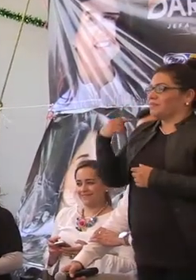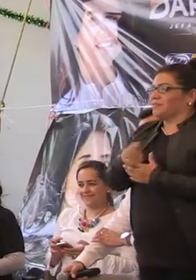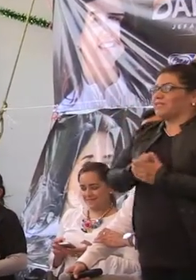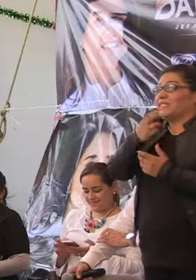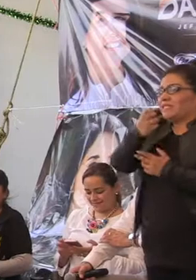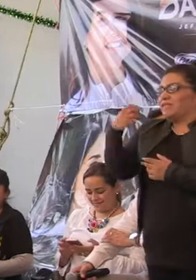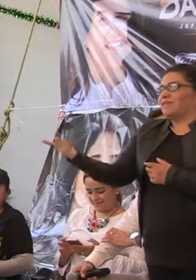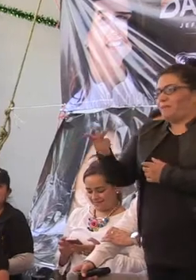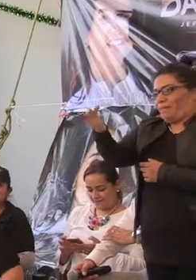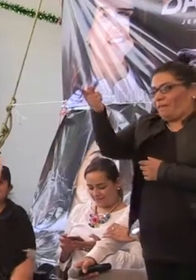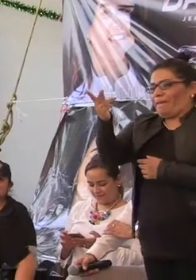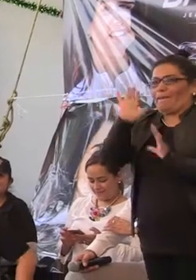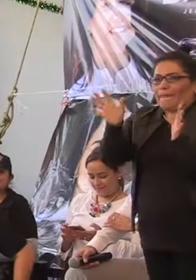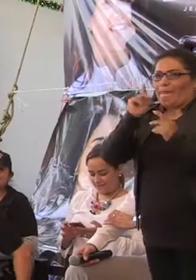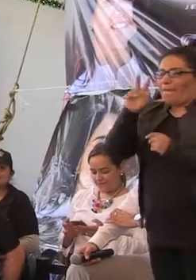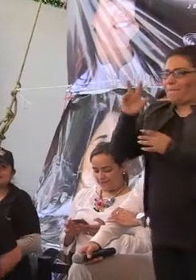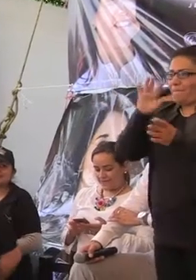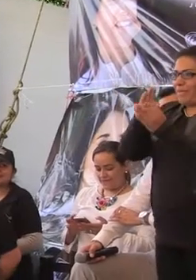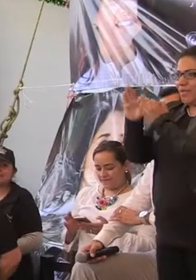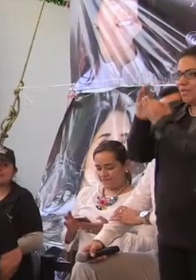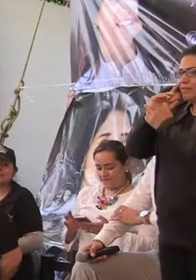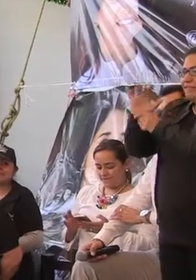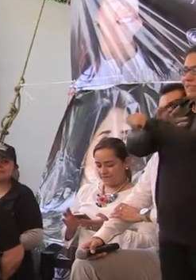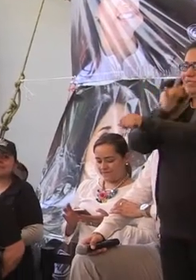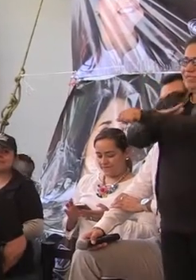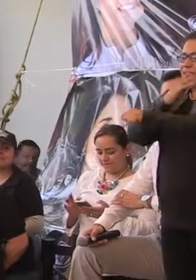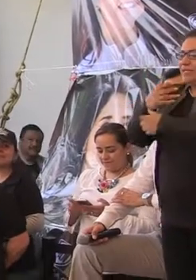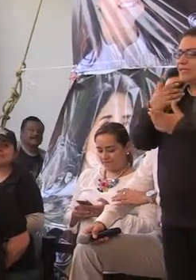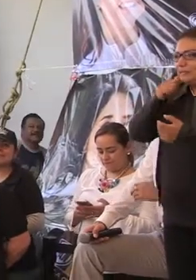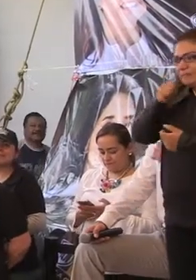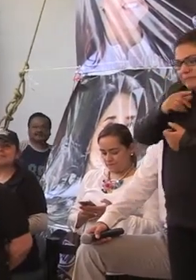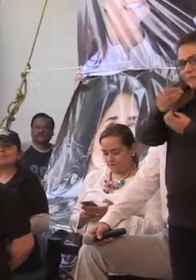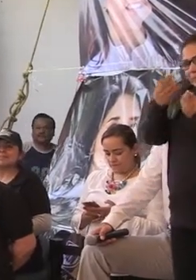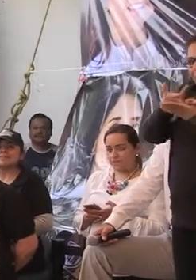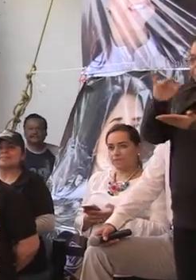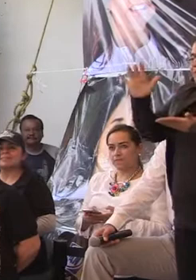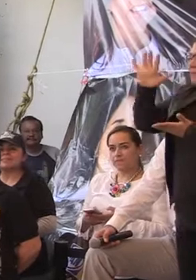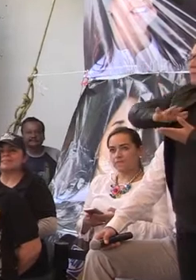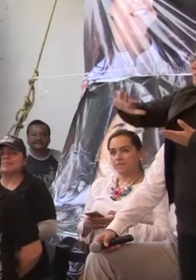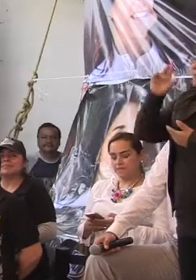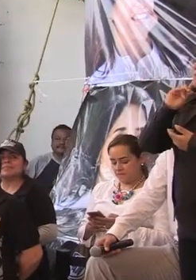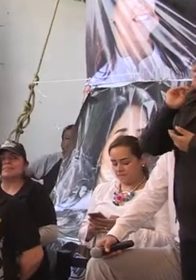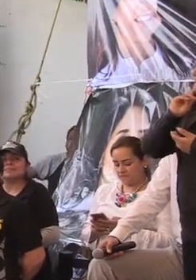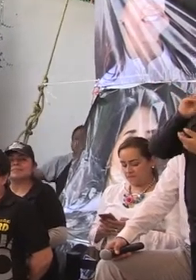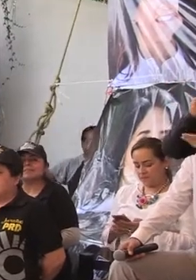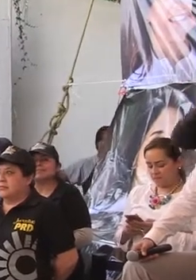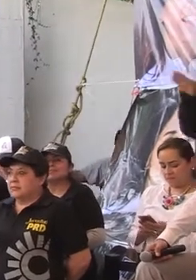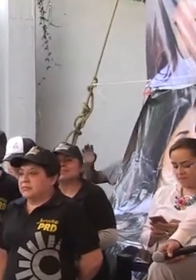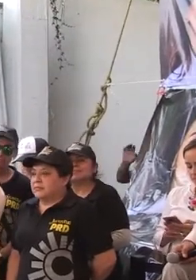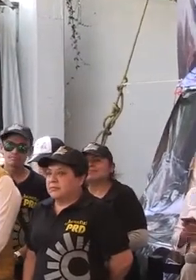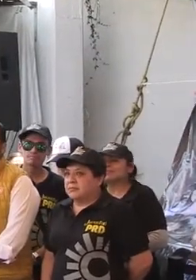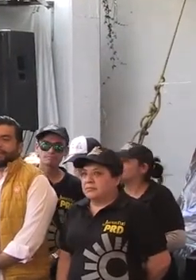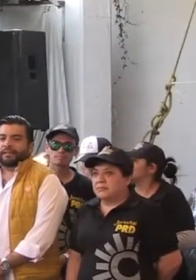¡Bien! Esa sí es la pregunta, ya las vi. Todas llenas de energía siempre. Muchas gracias a todas, muchas gracias a todos.